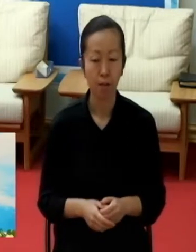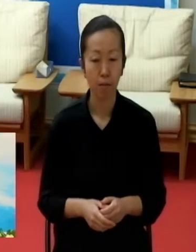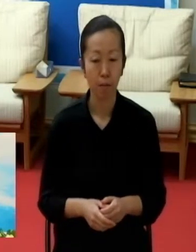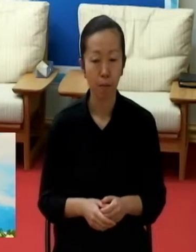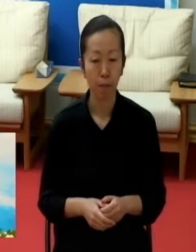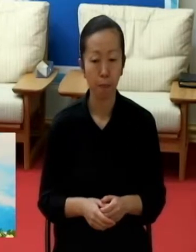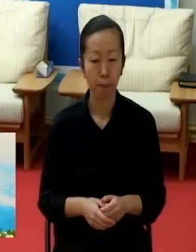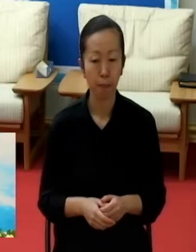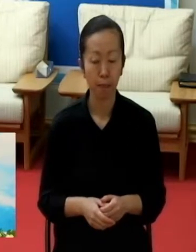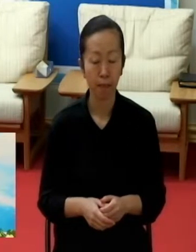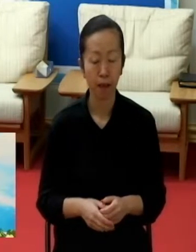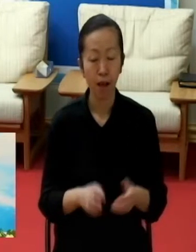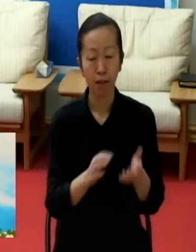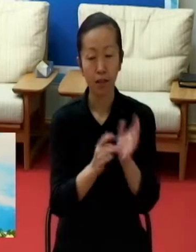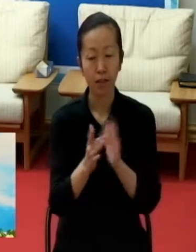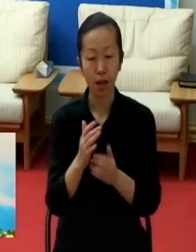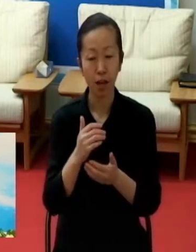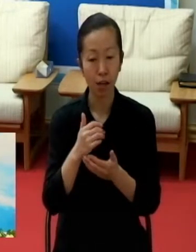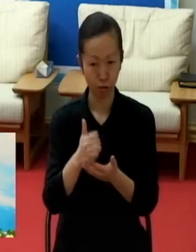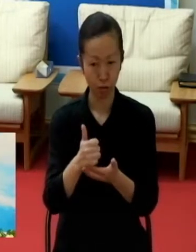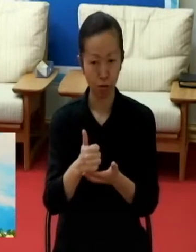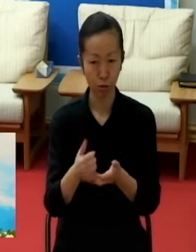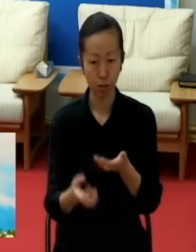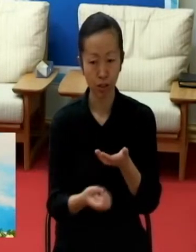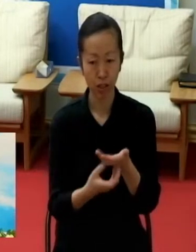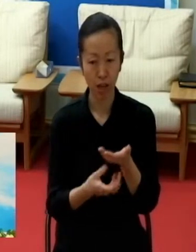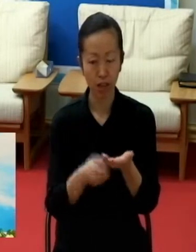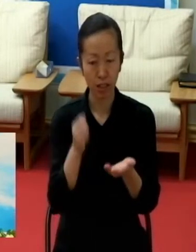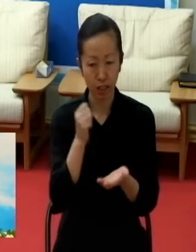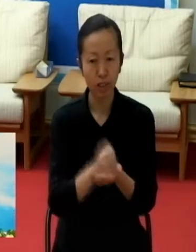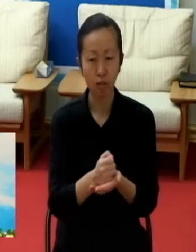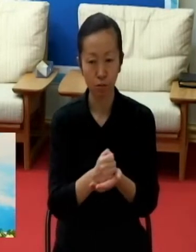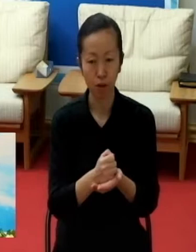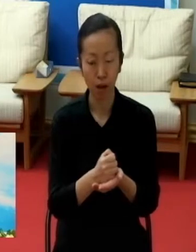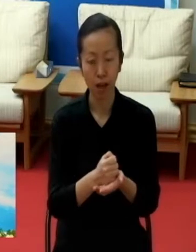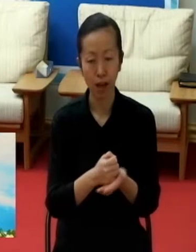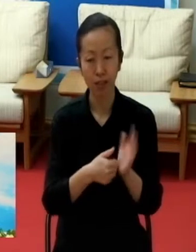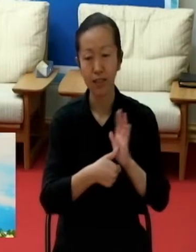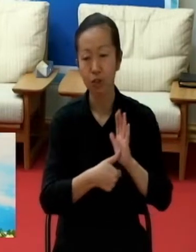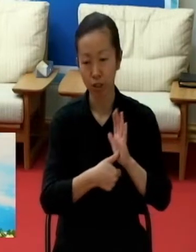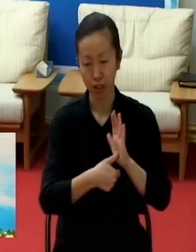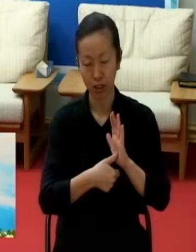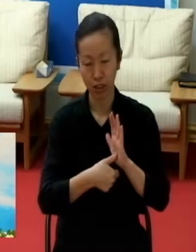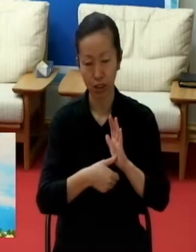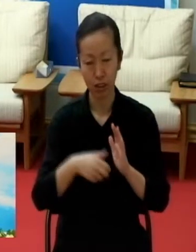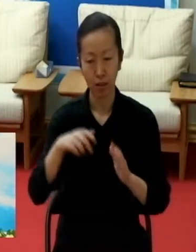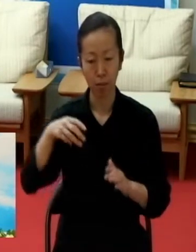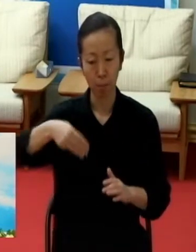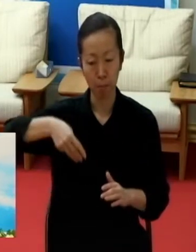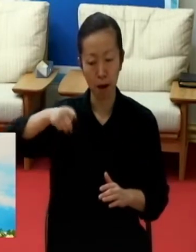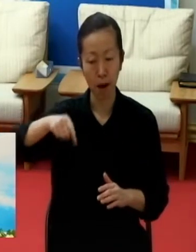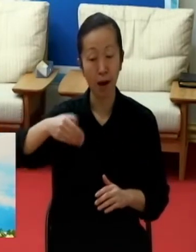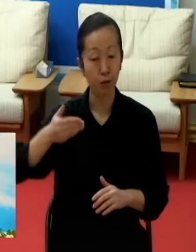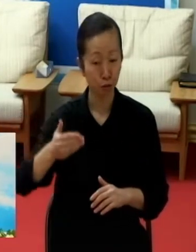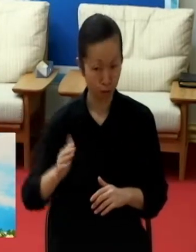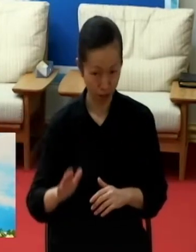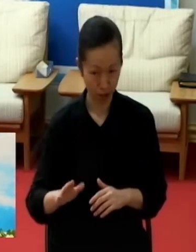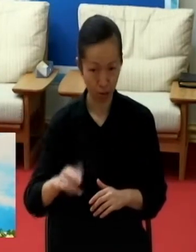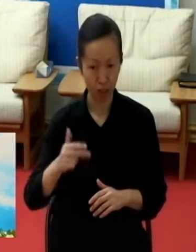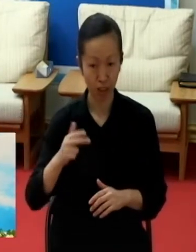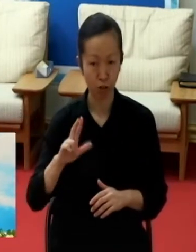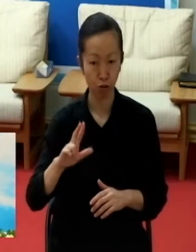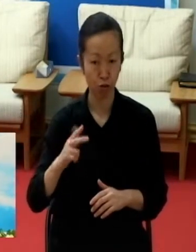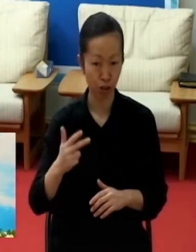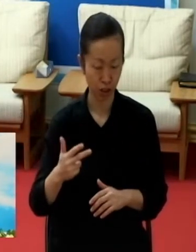마크죠, 마크. イエスの焼き印っていうのはマークです。 그러면서 14절에 내게는 우리 주 예수